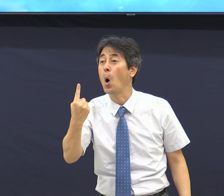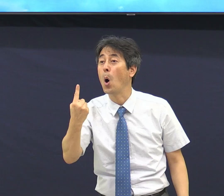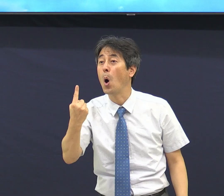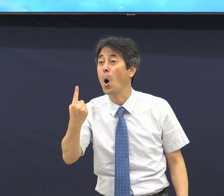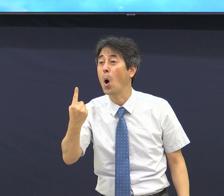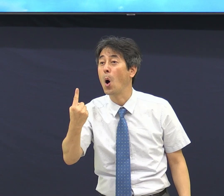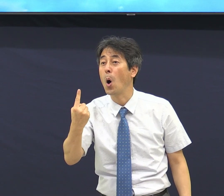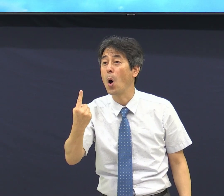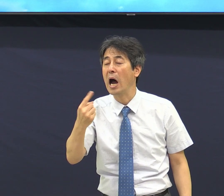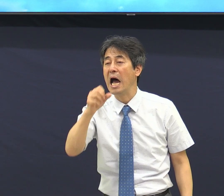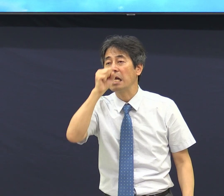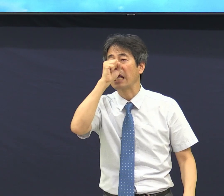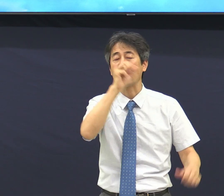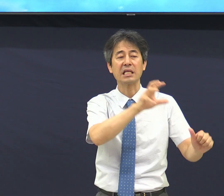또한 세 번째 악으로도